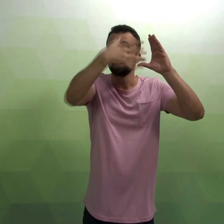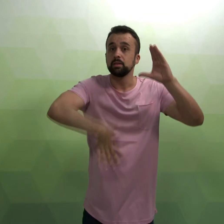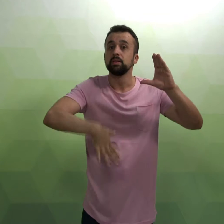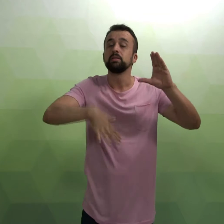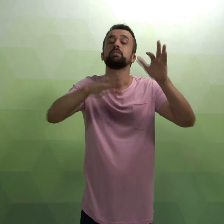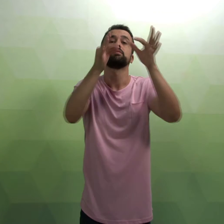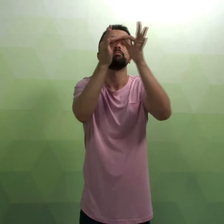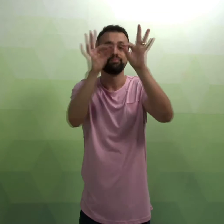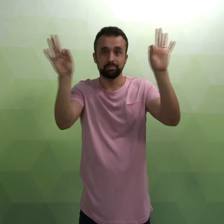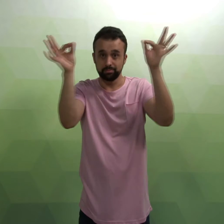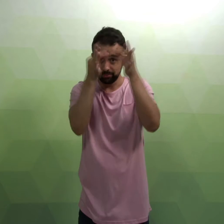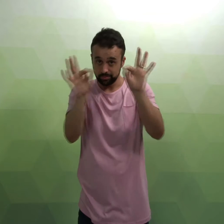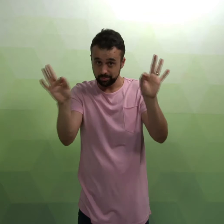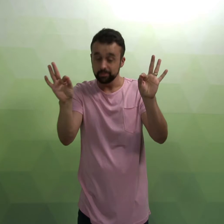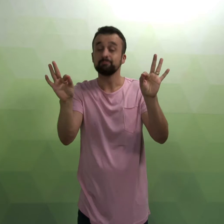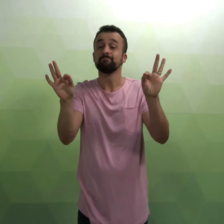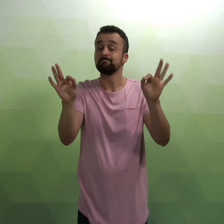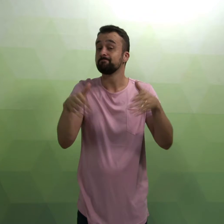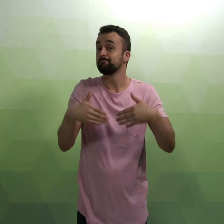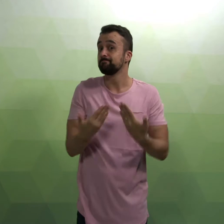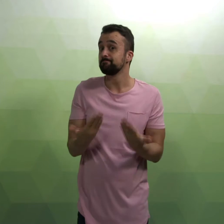principalmente em suas características sintáticas.